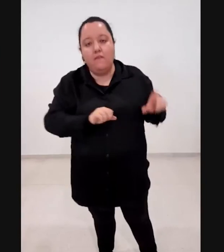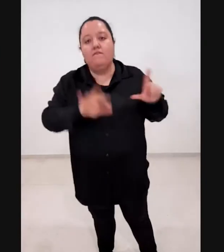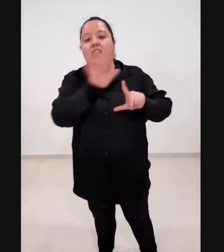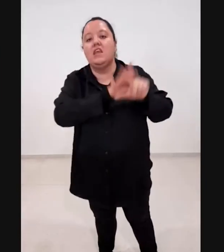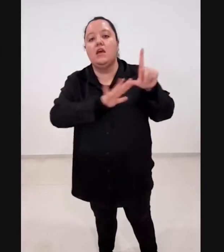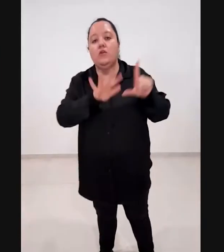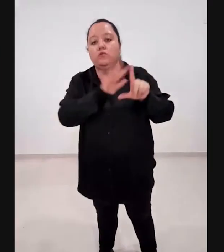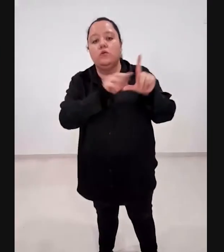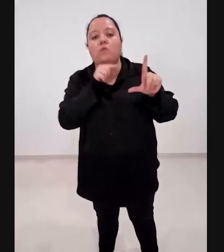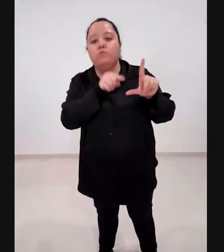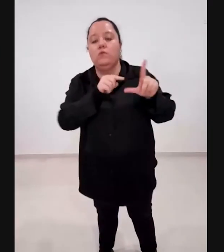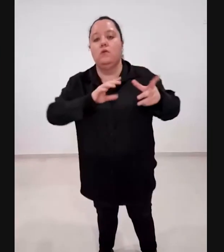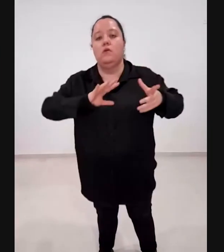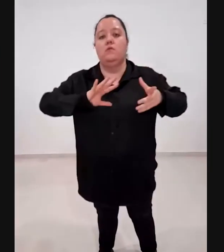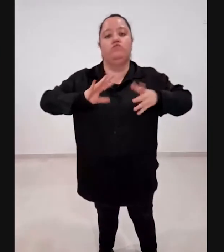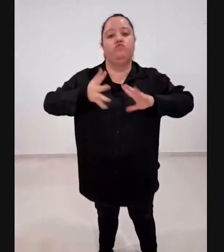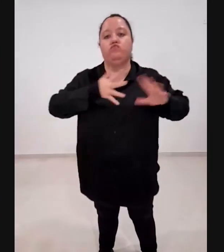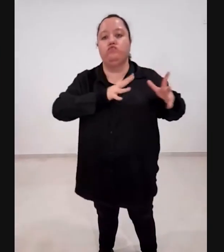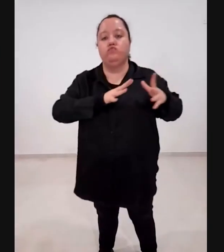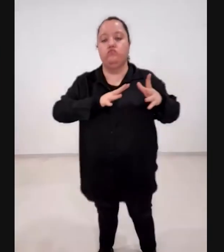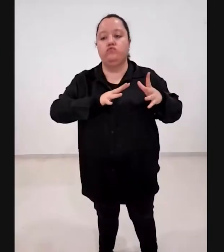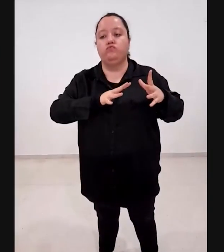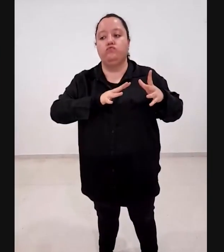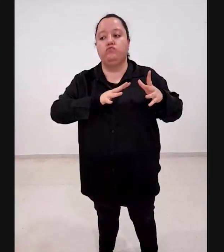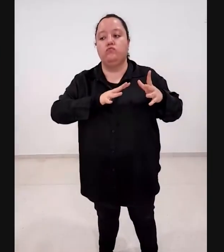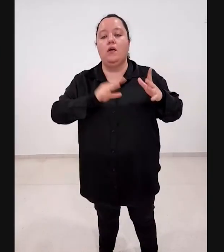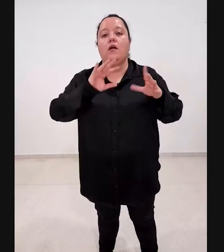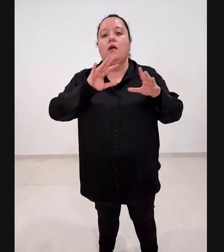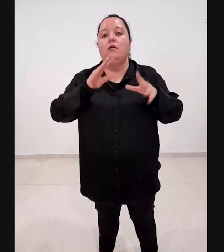con el vídeo